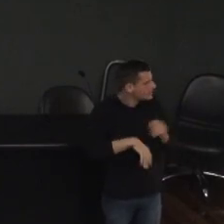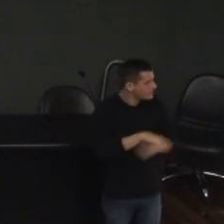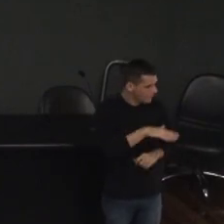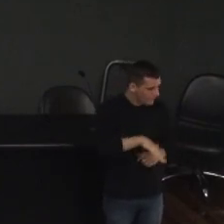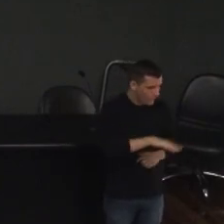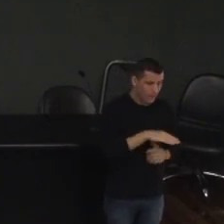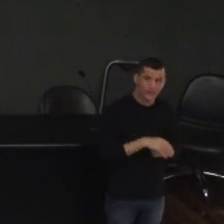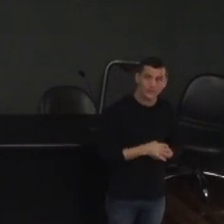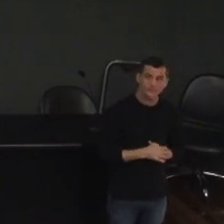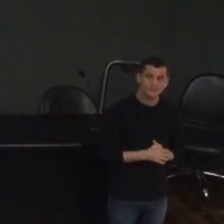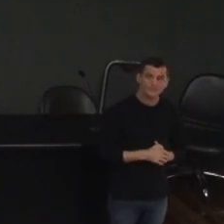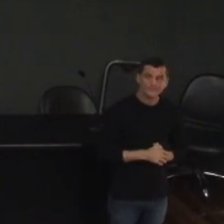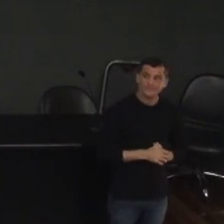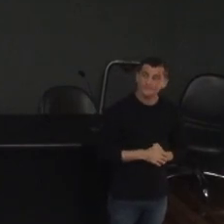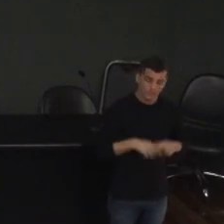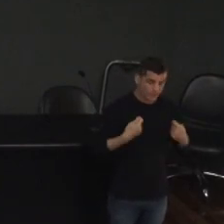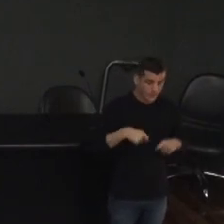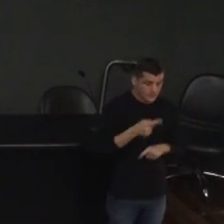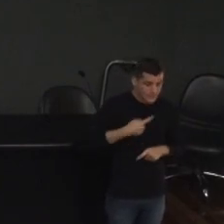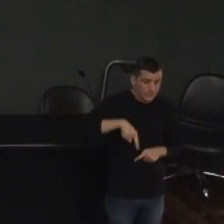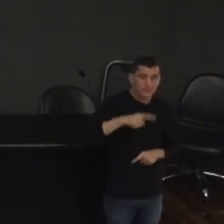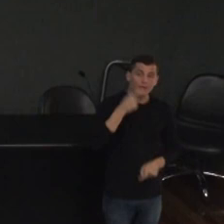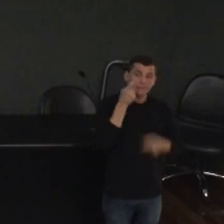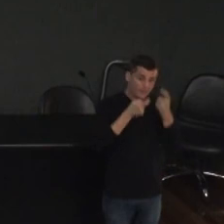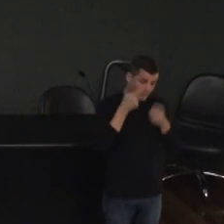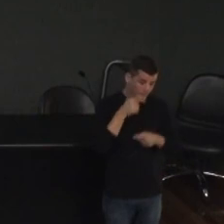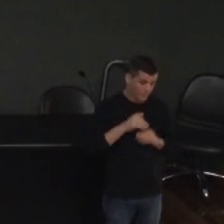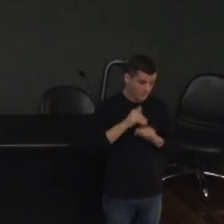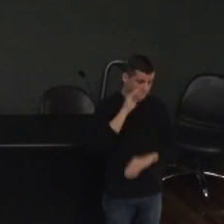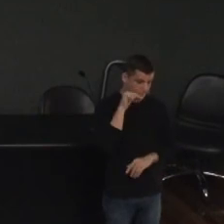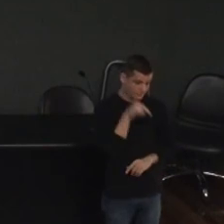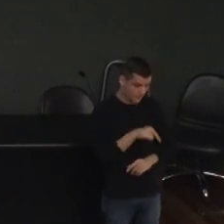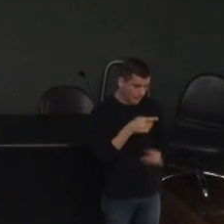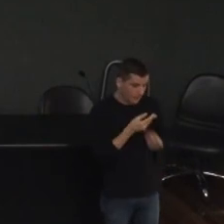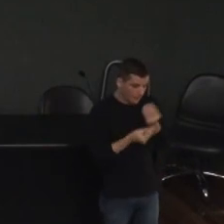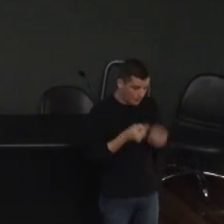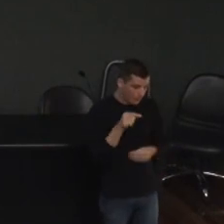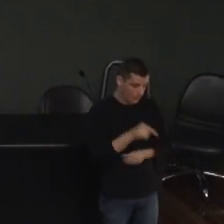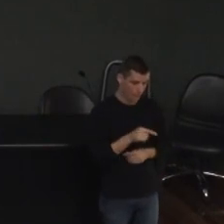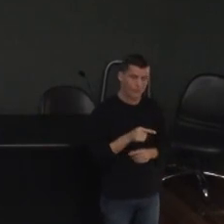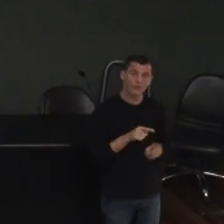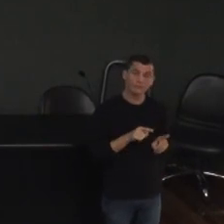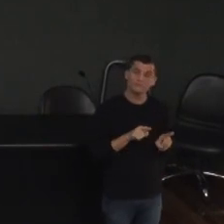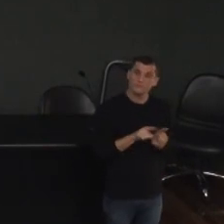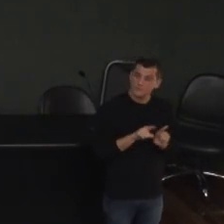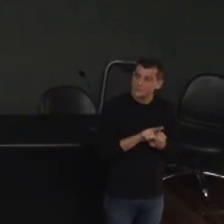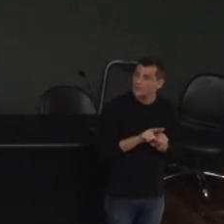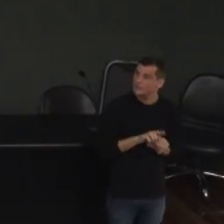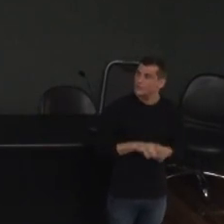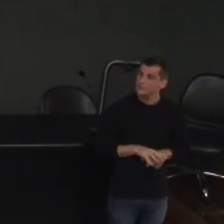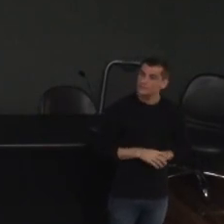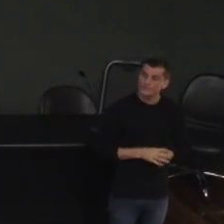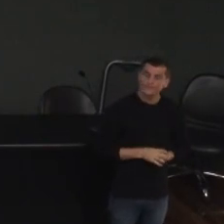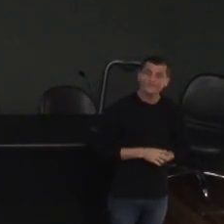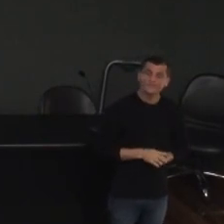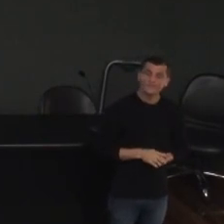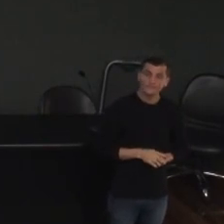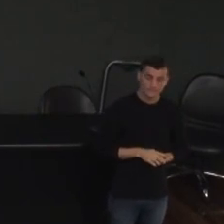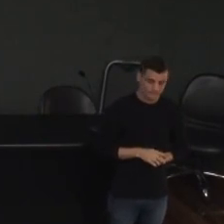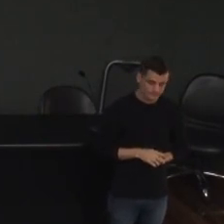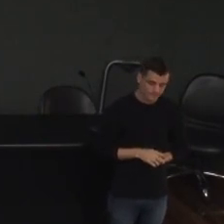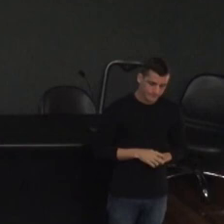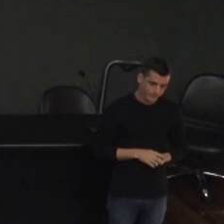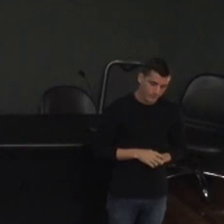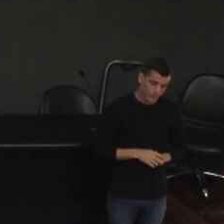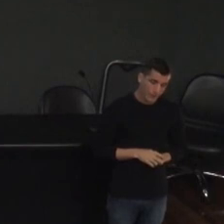e é por isso que a gente precisa se preocupar e para além disso a preocupação fica ainda maior porque não só ela soltou